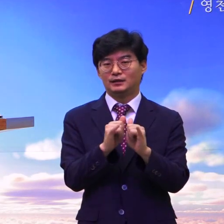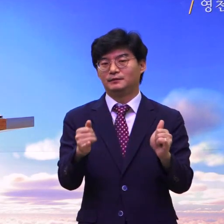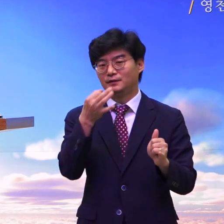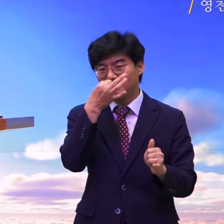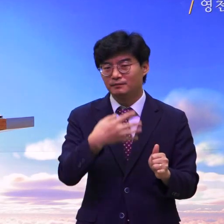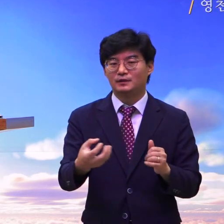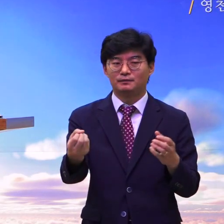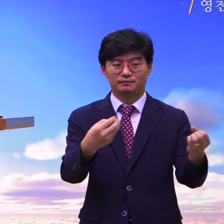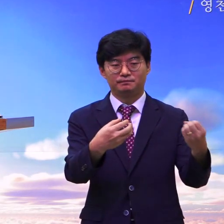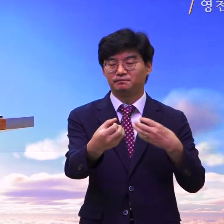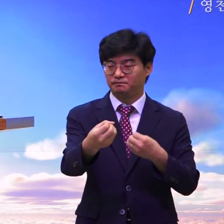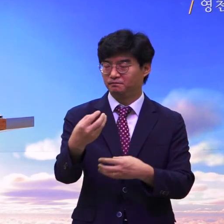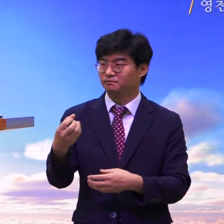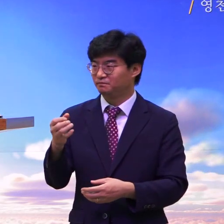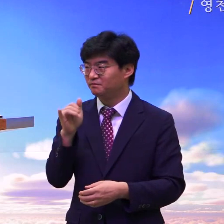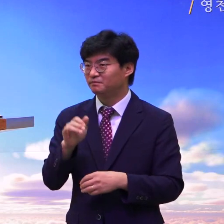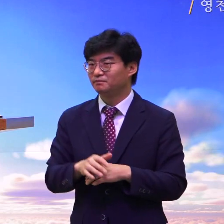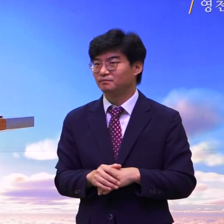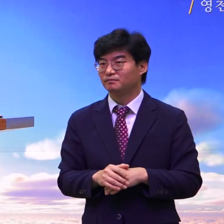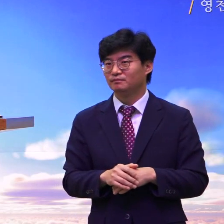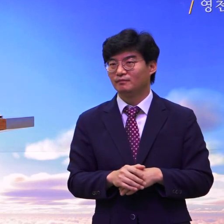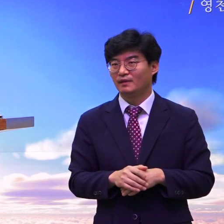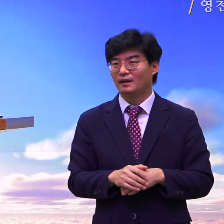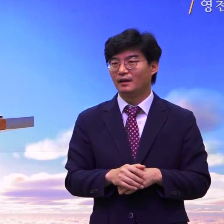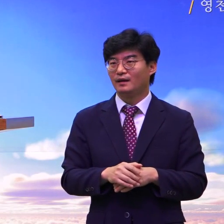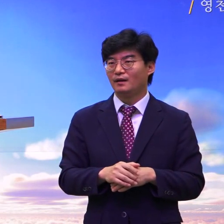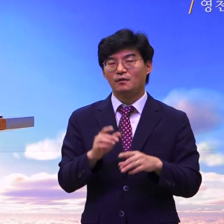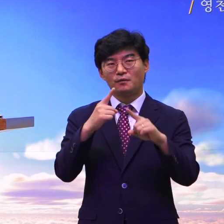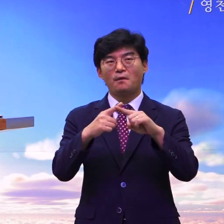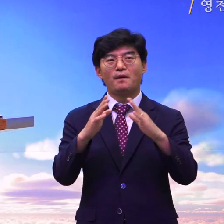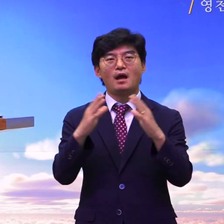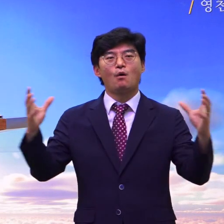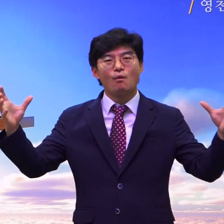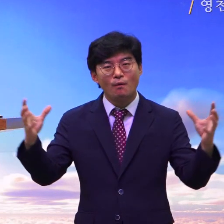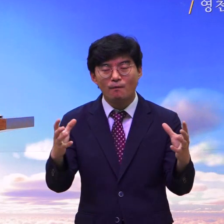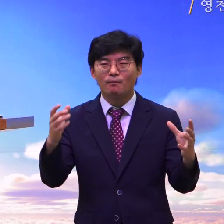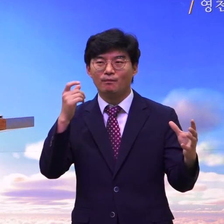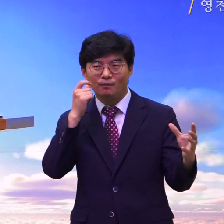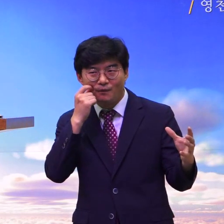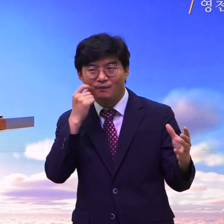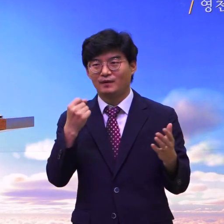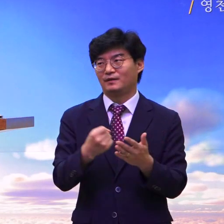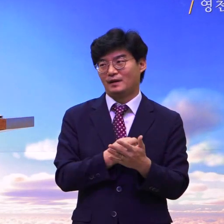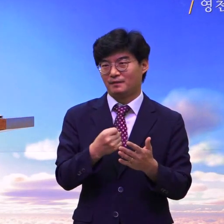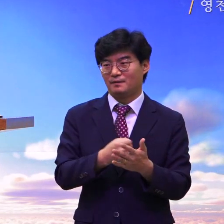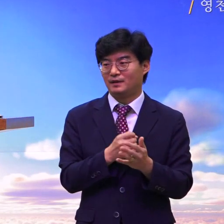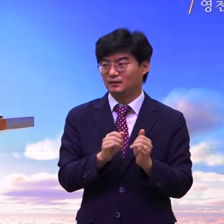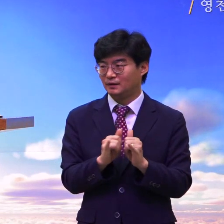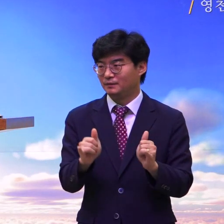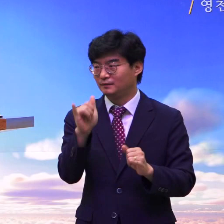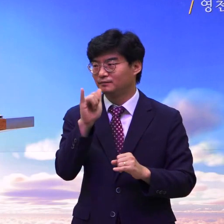이야기합니다. 대면 예배를 드릴 수 없어서 너무 힘들다라고 답답해하는 성도님들이 많이 계십니다.